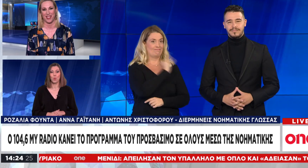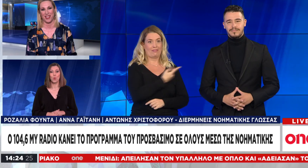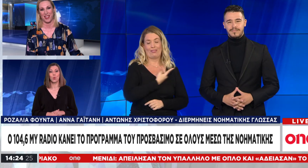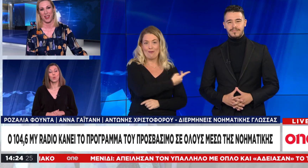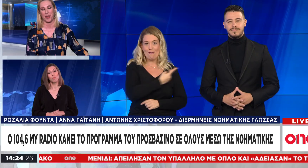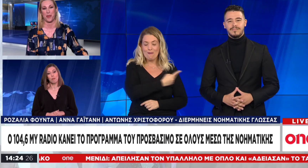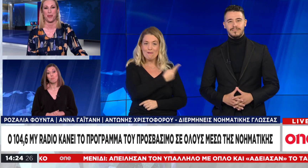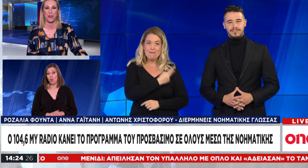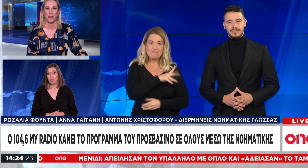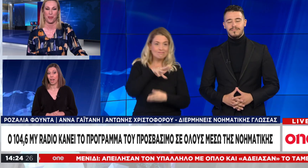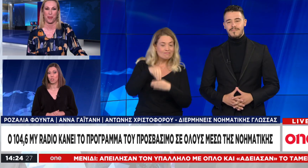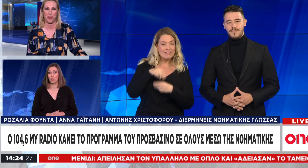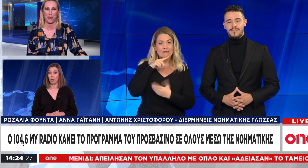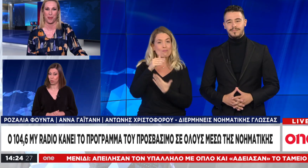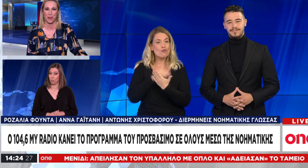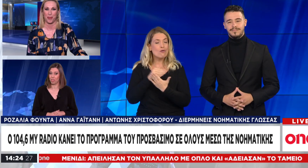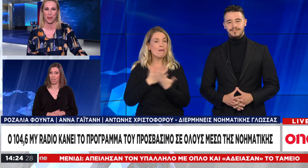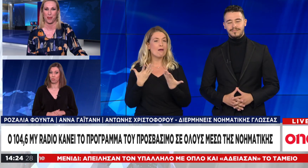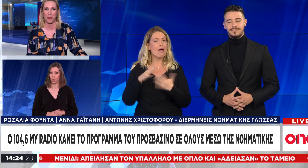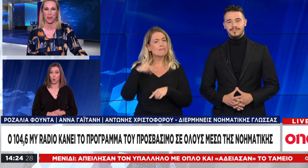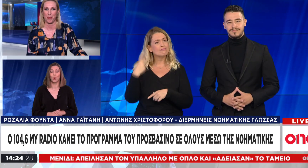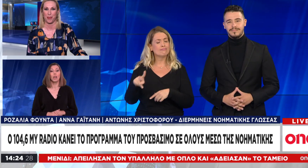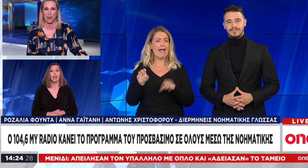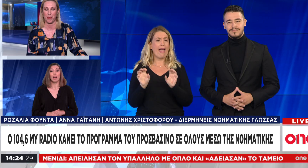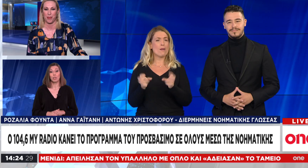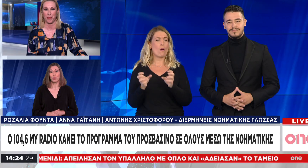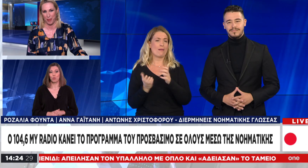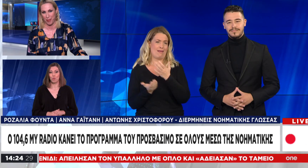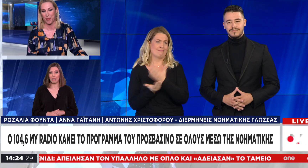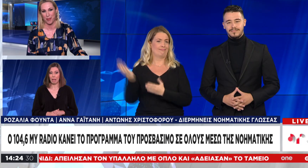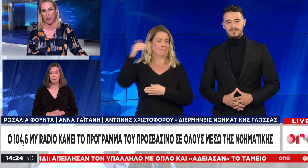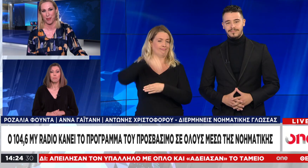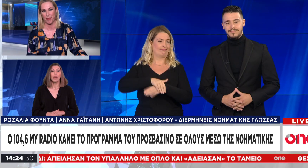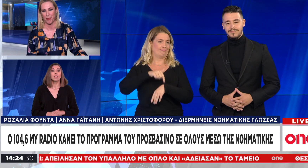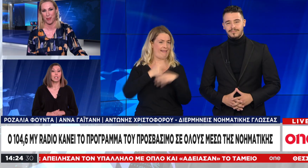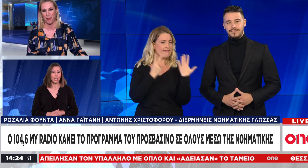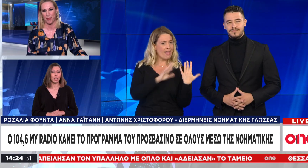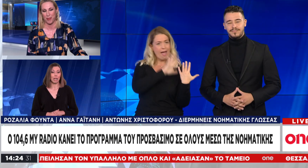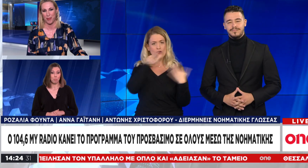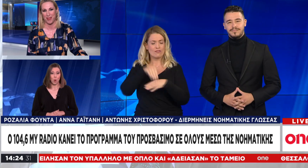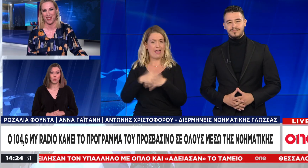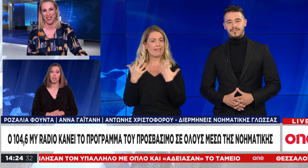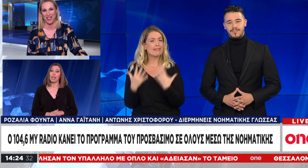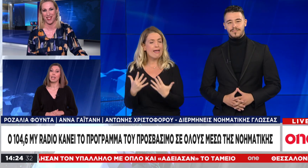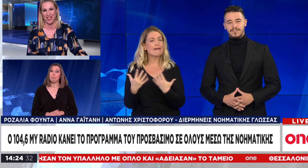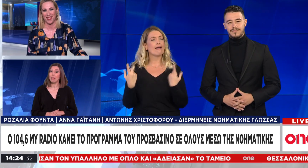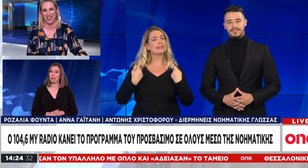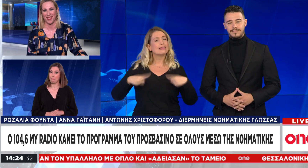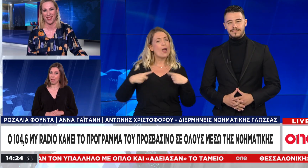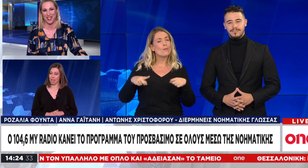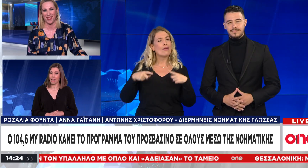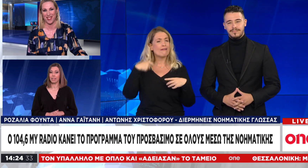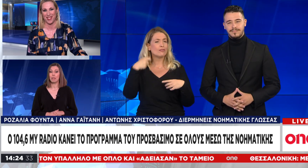που βοηθάει σστο να πραγματοποιηθεί αυτό αυτή η πρωτοβουλία ζητήθηκε λοιπόν μία